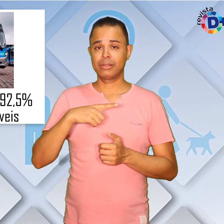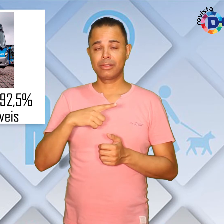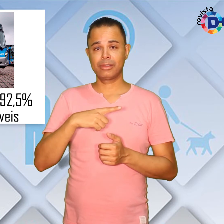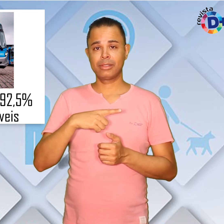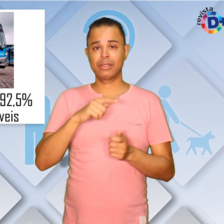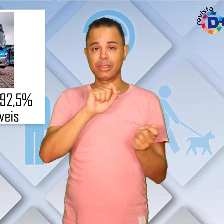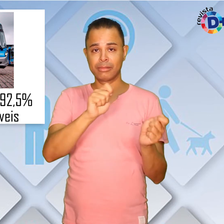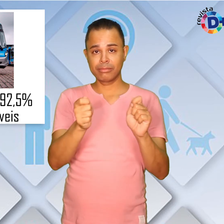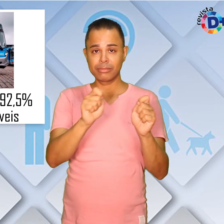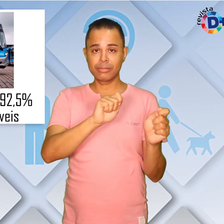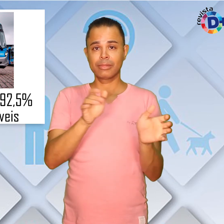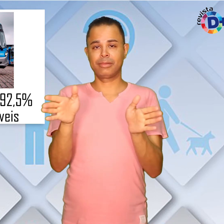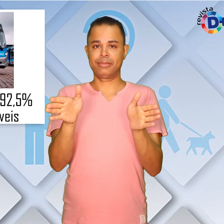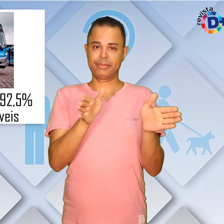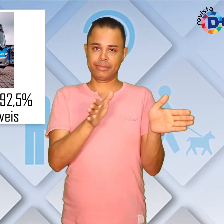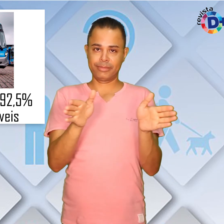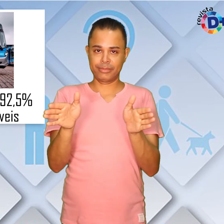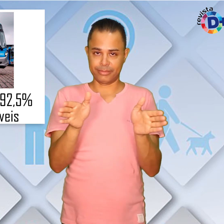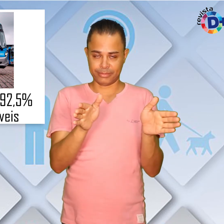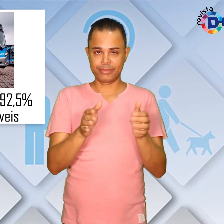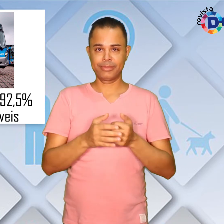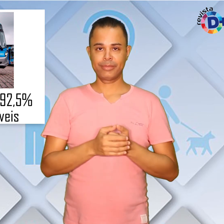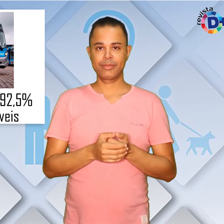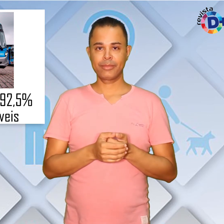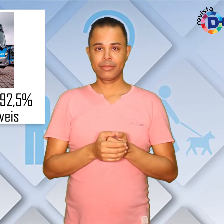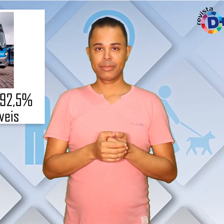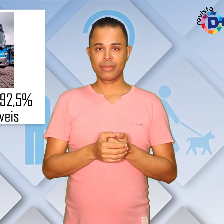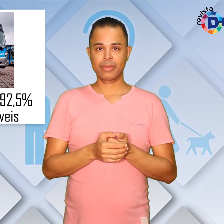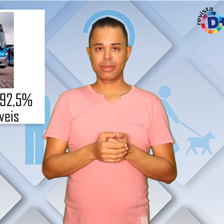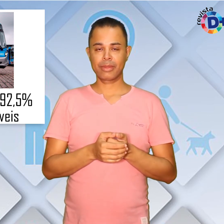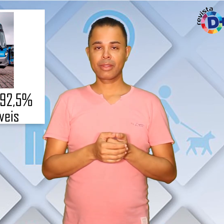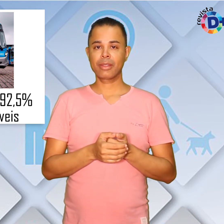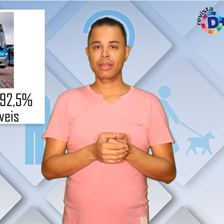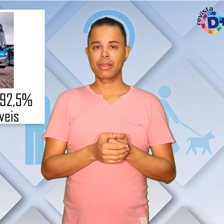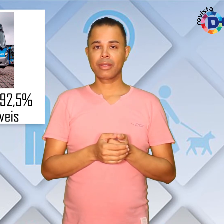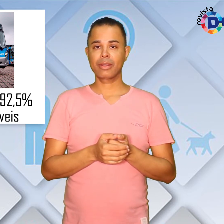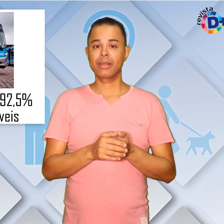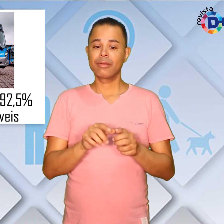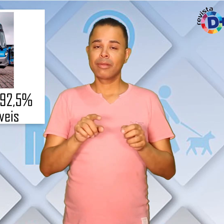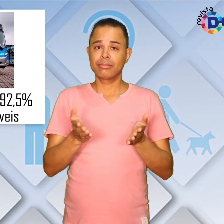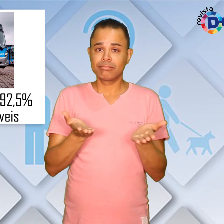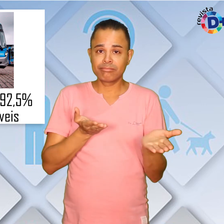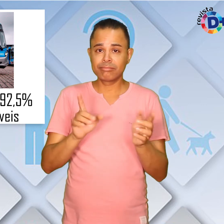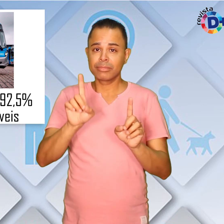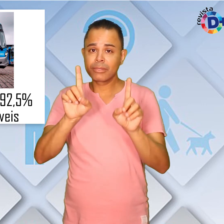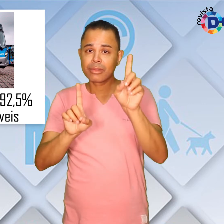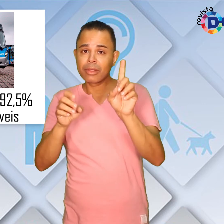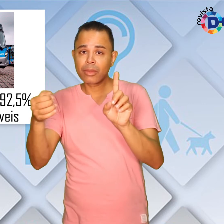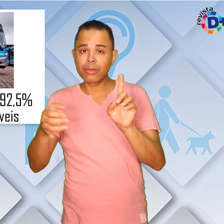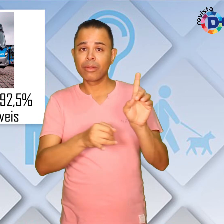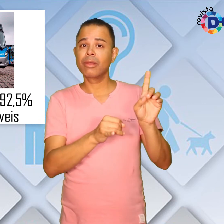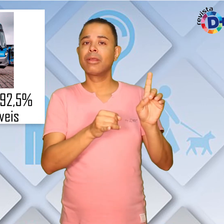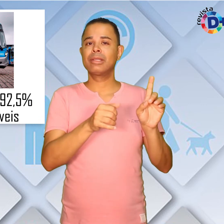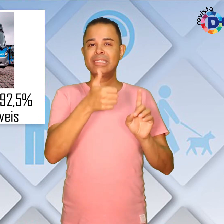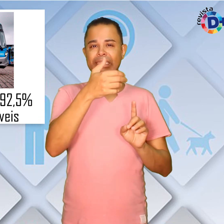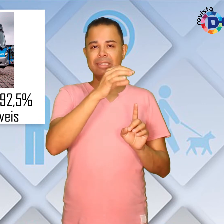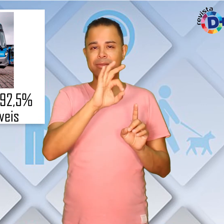são acessíveis com a nova licitação do sistema 100% da frota terá